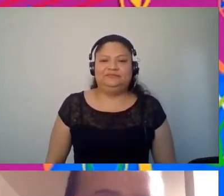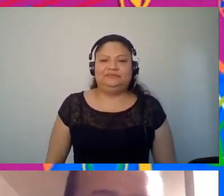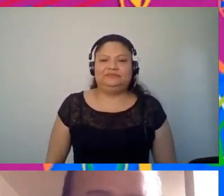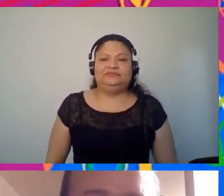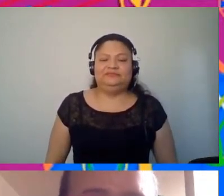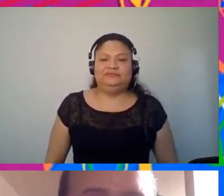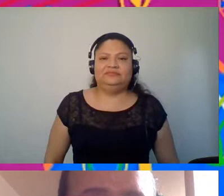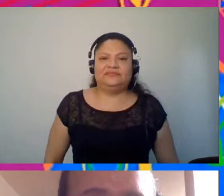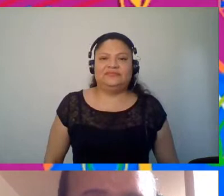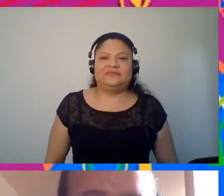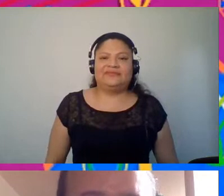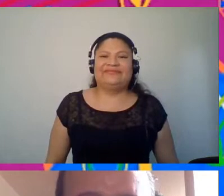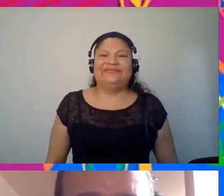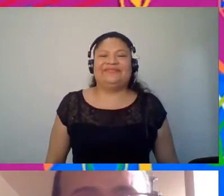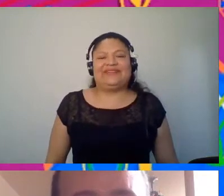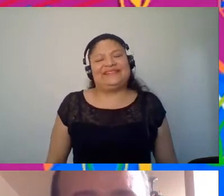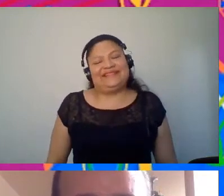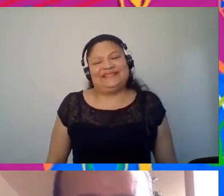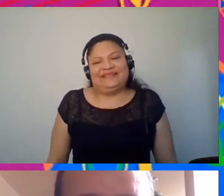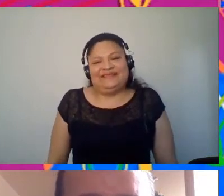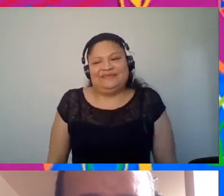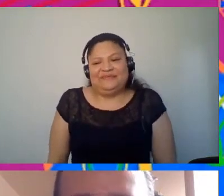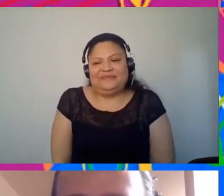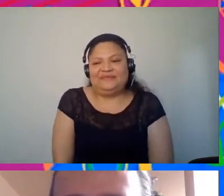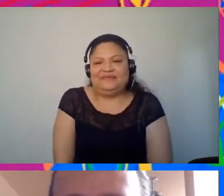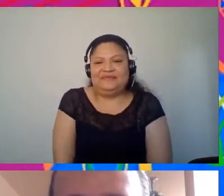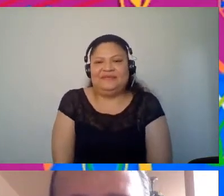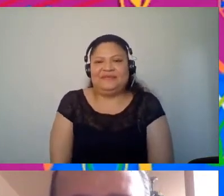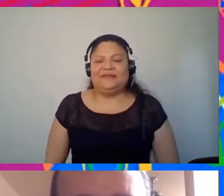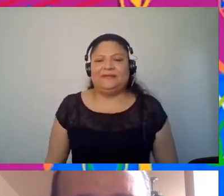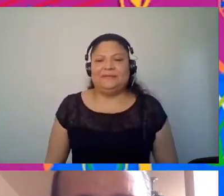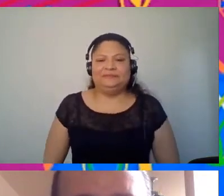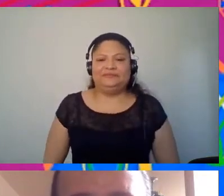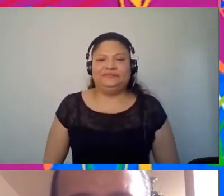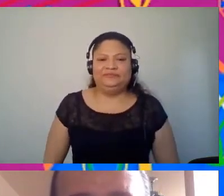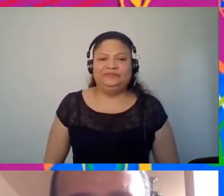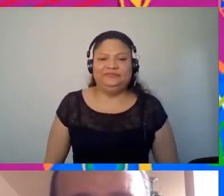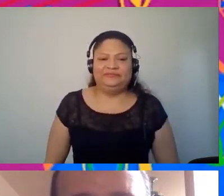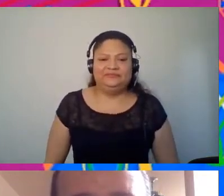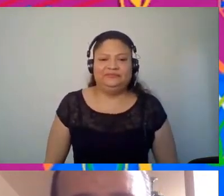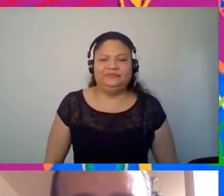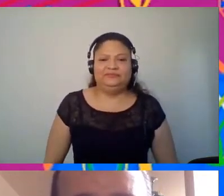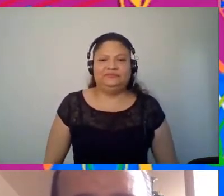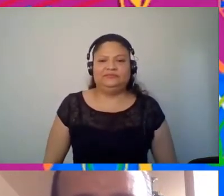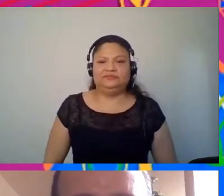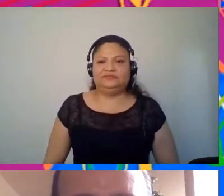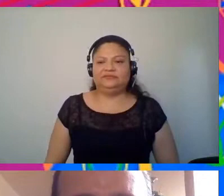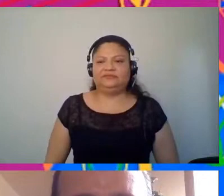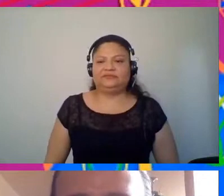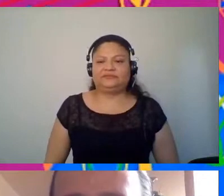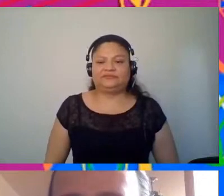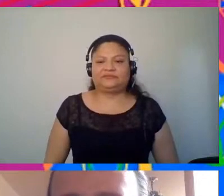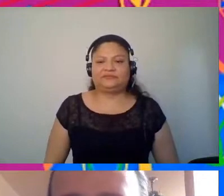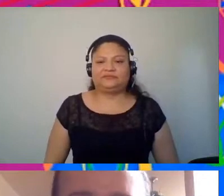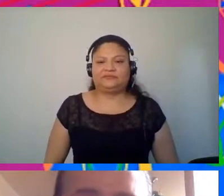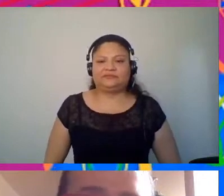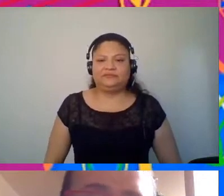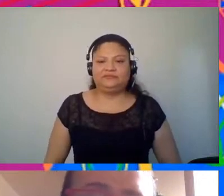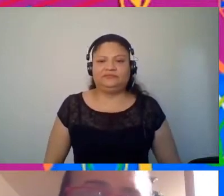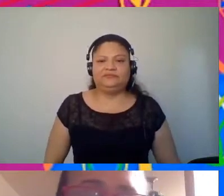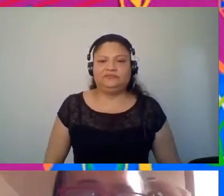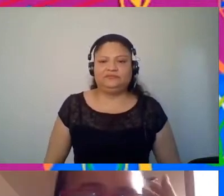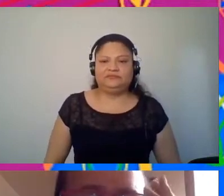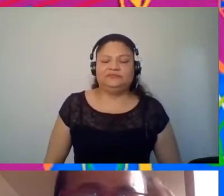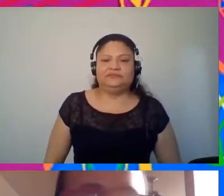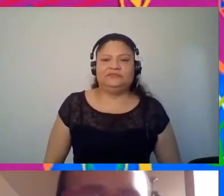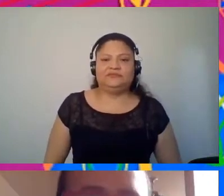porque nos han abierto el panorama. Entonces, ahora, hay muchas otras ideas, hay muchas otras